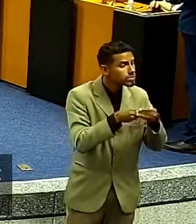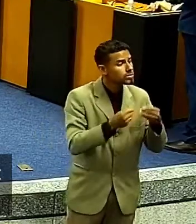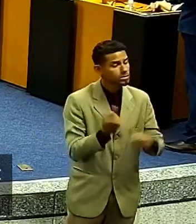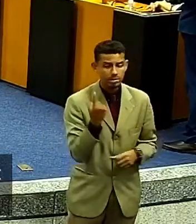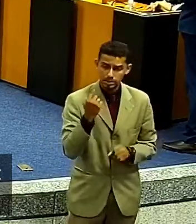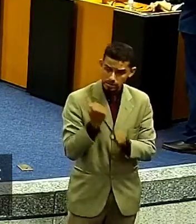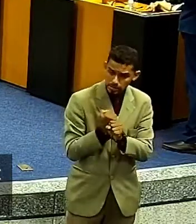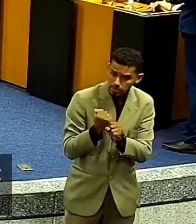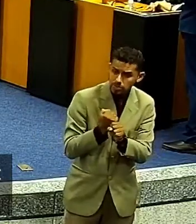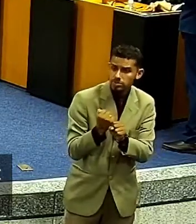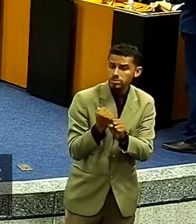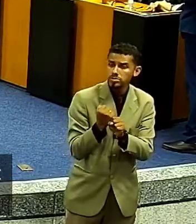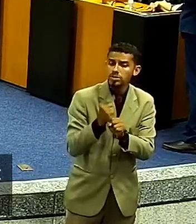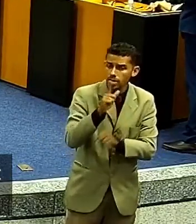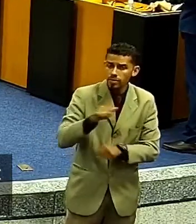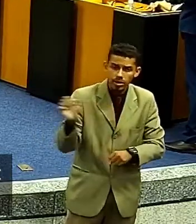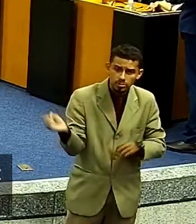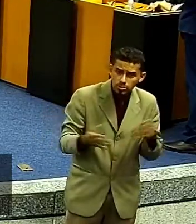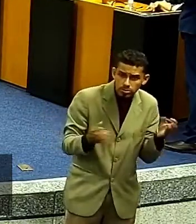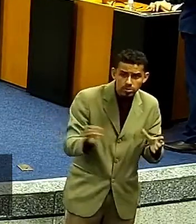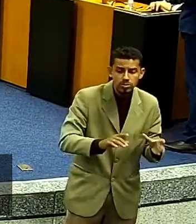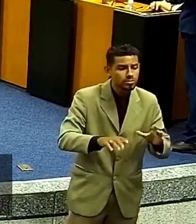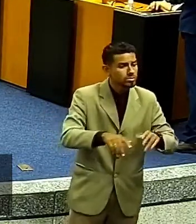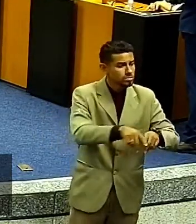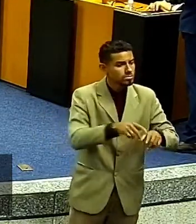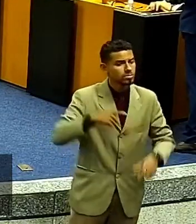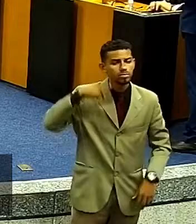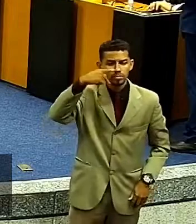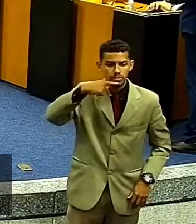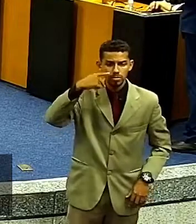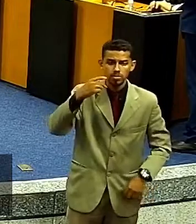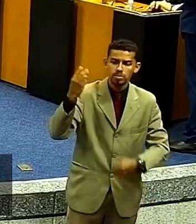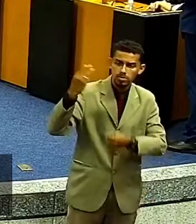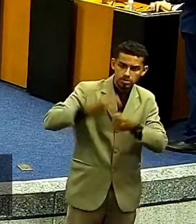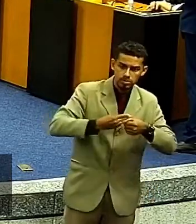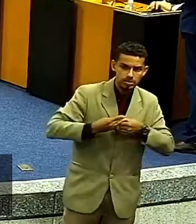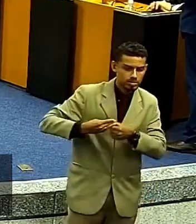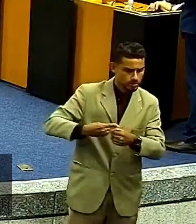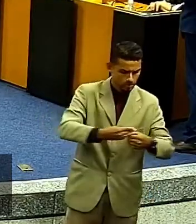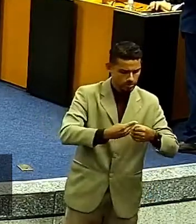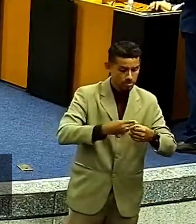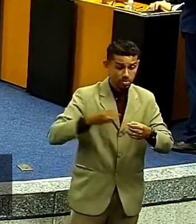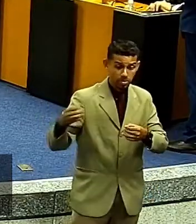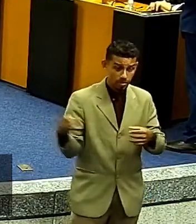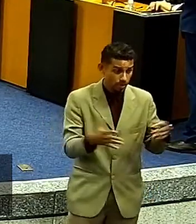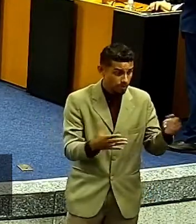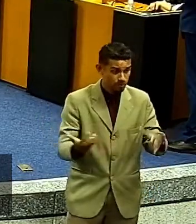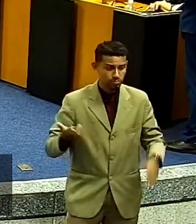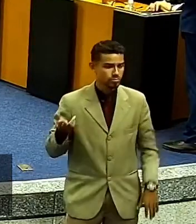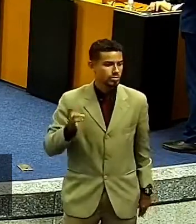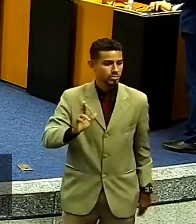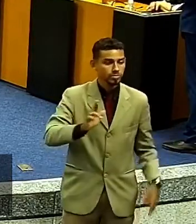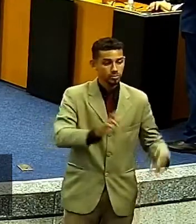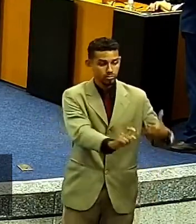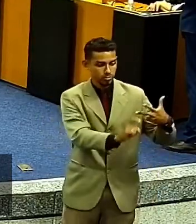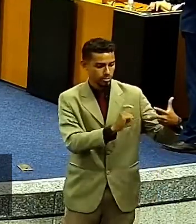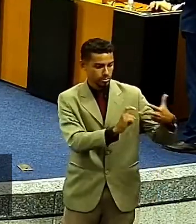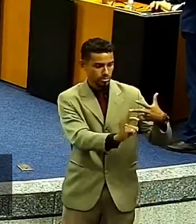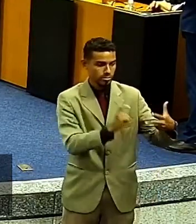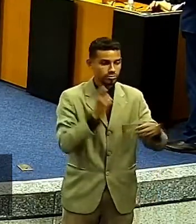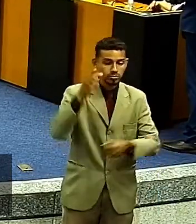ano que vai renovar os parlamentos municipais e indicar os novos dirigentes do Poder Executivo